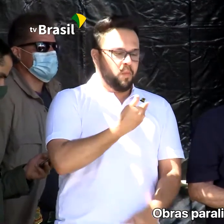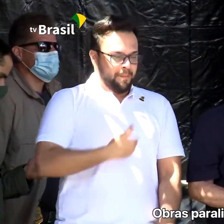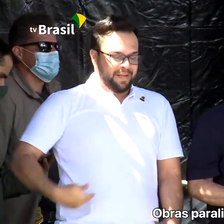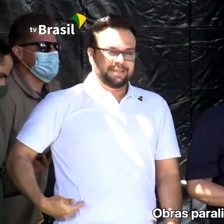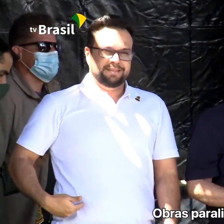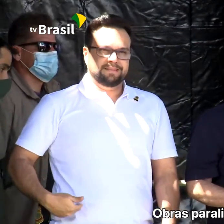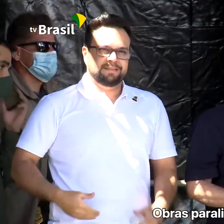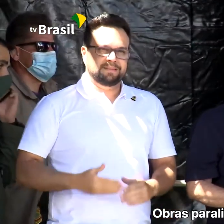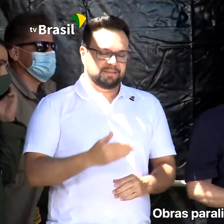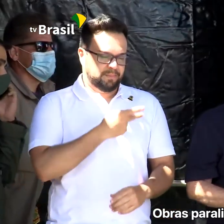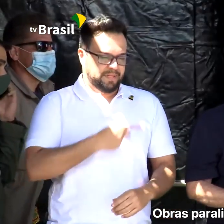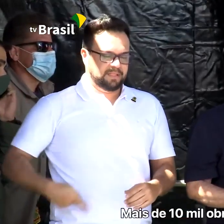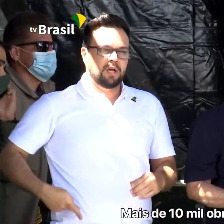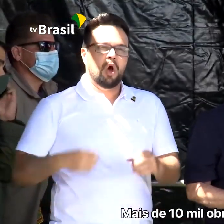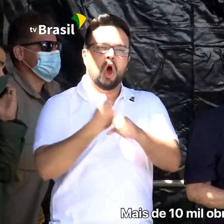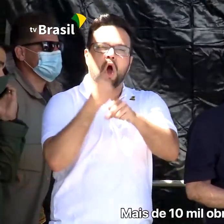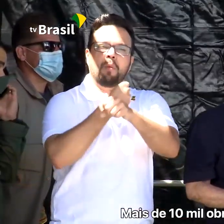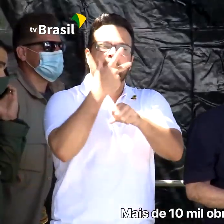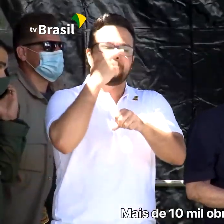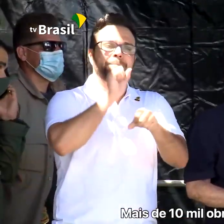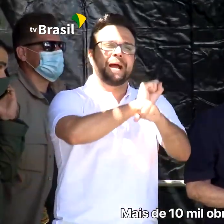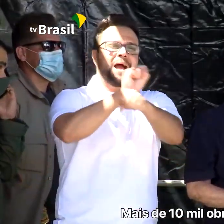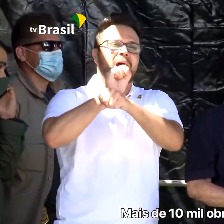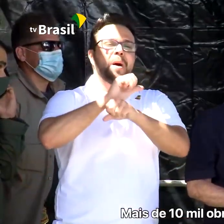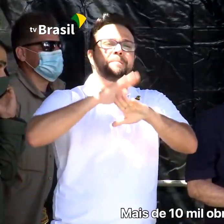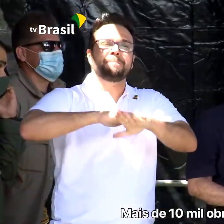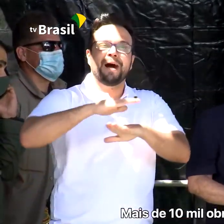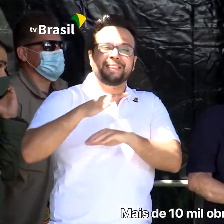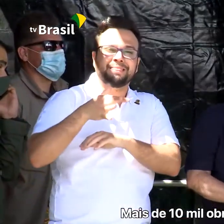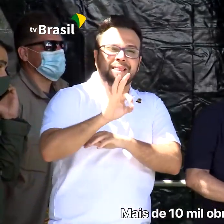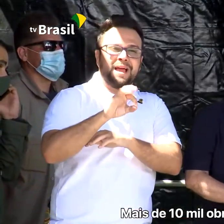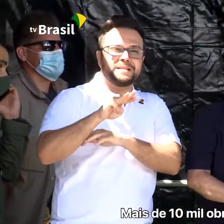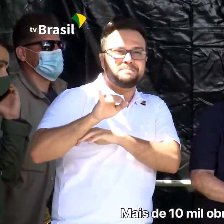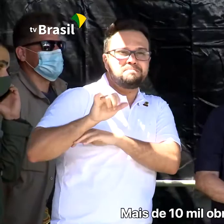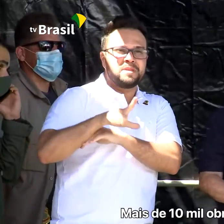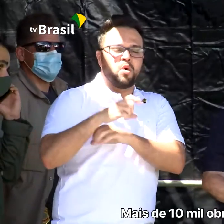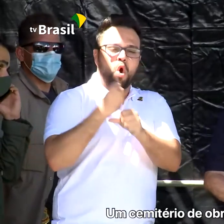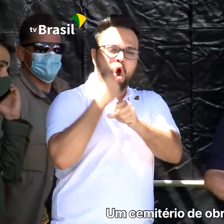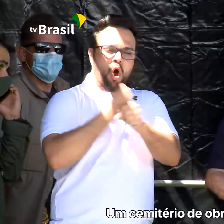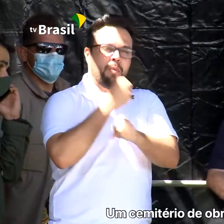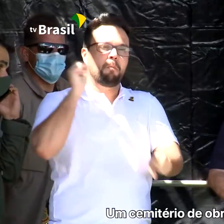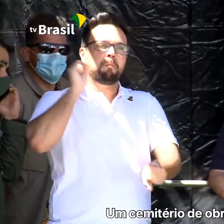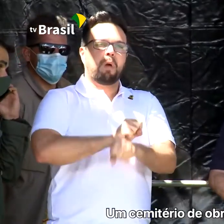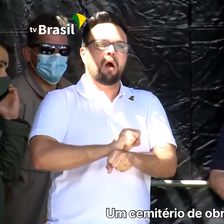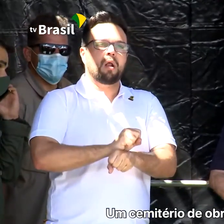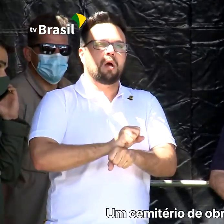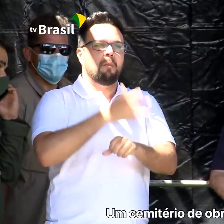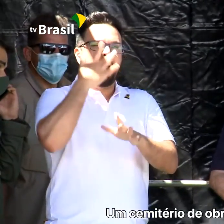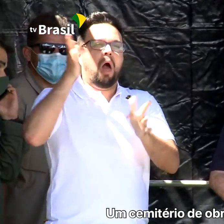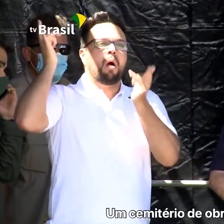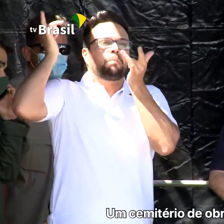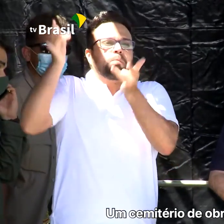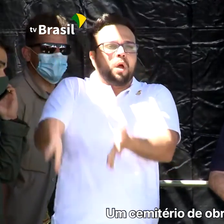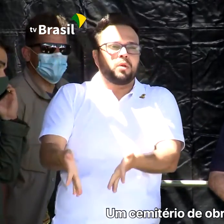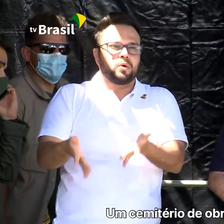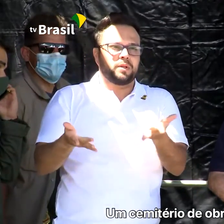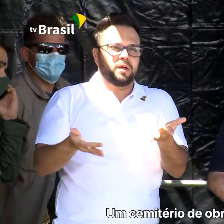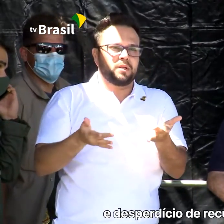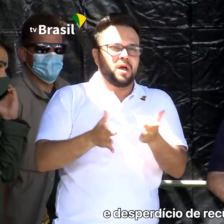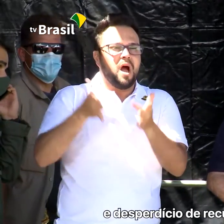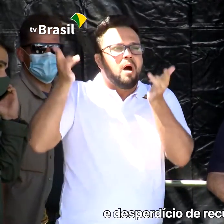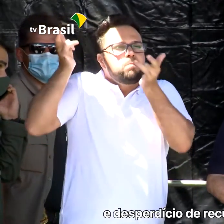paralisadas, mais de 10 mil obras paradas, um cemitério de obras